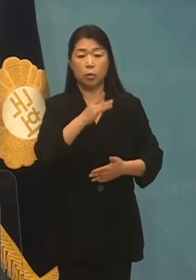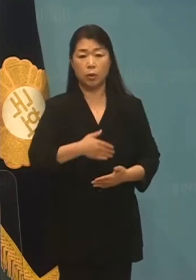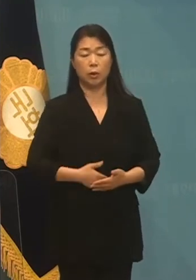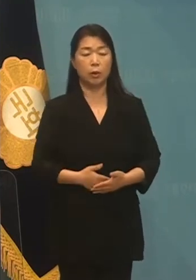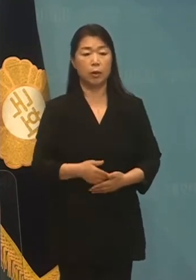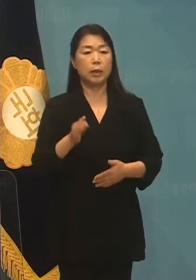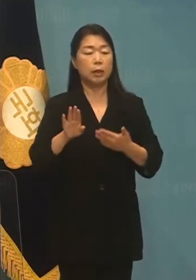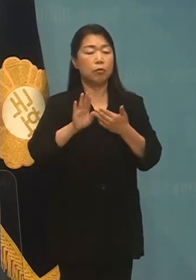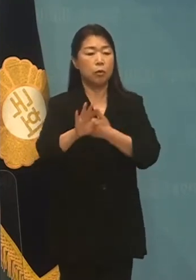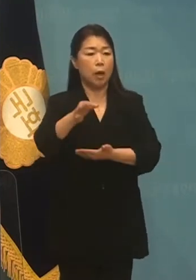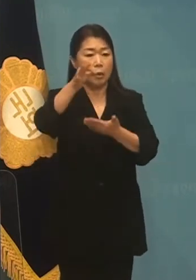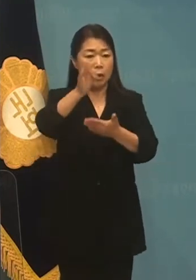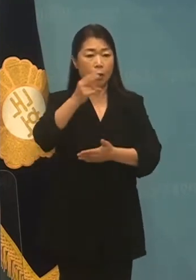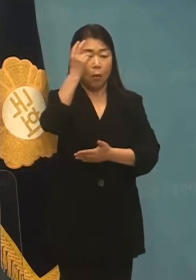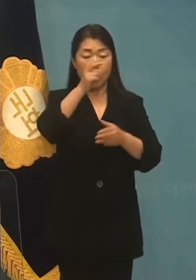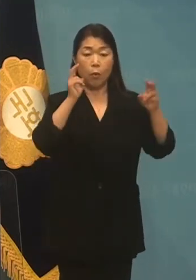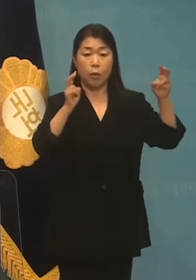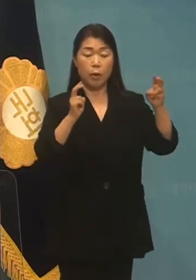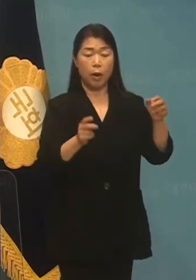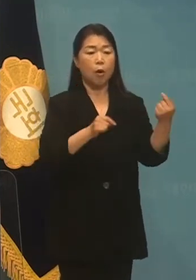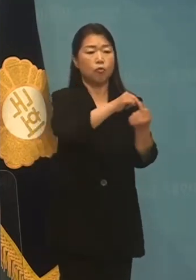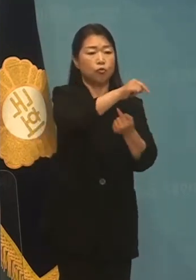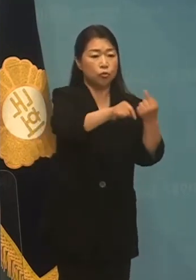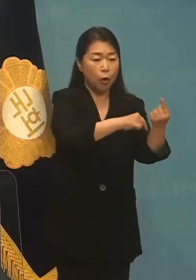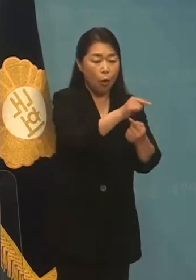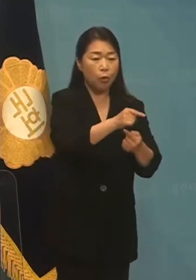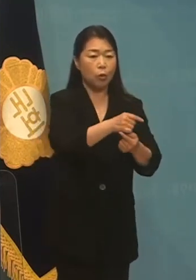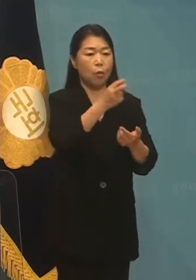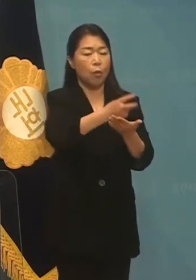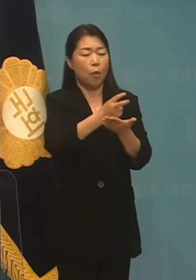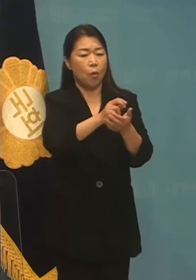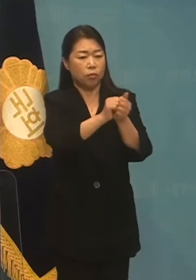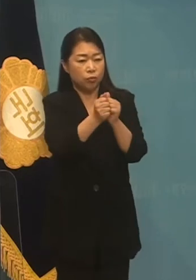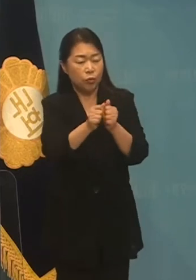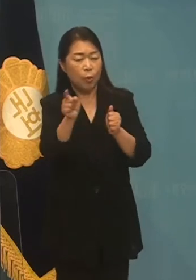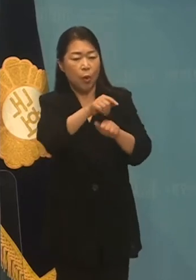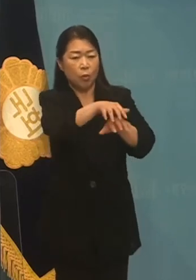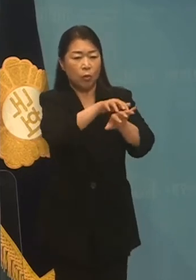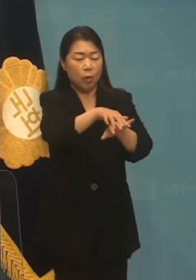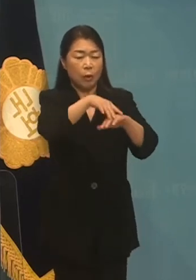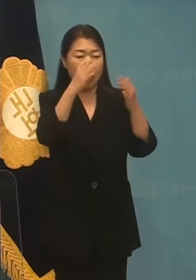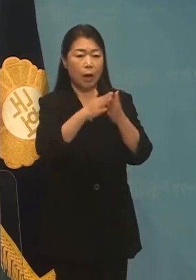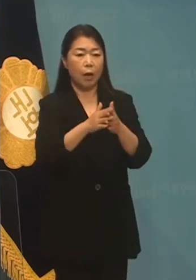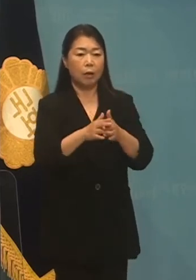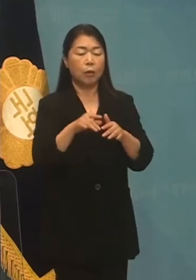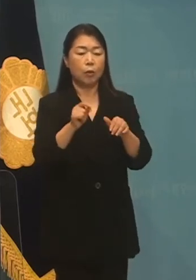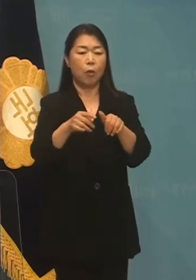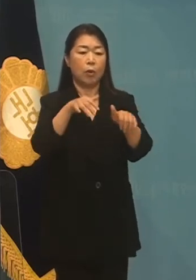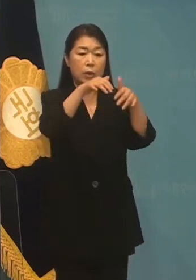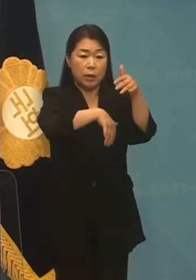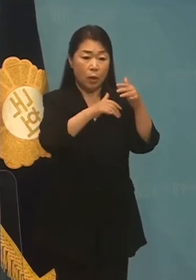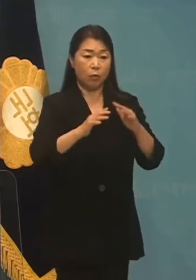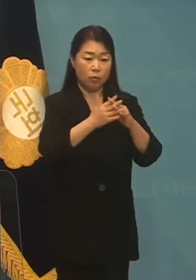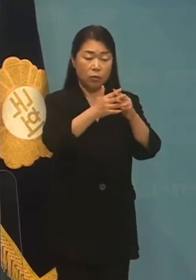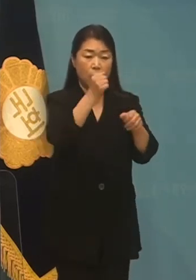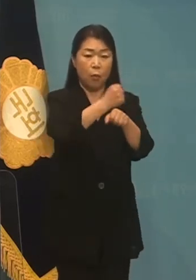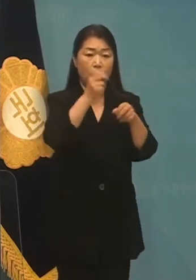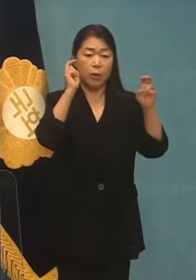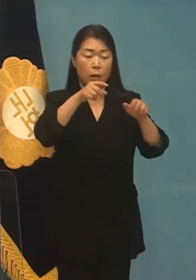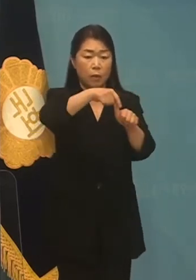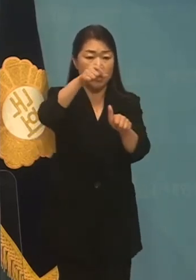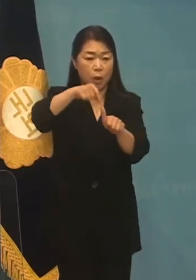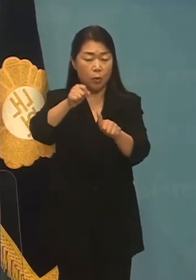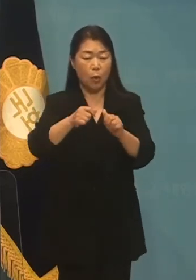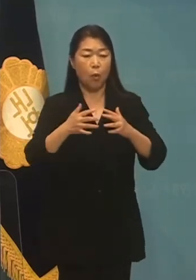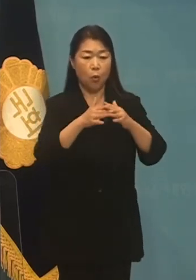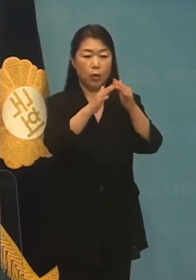이후 자산관리회사의 운영, 주주구수 구성, 시행사, 시공사 선정,